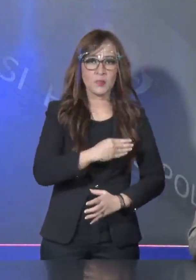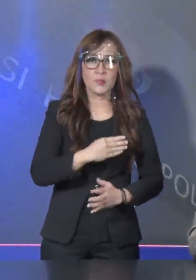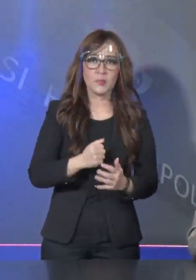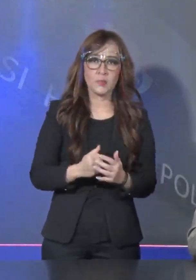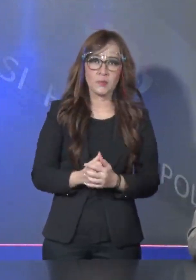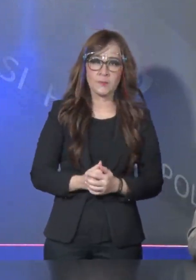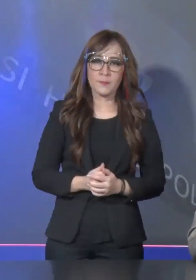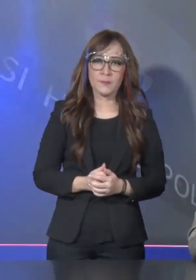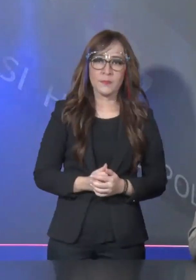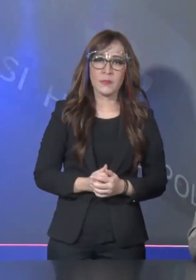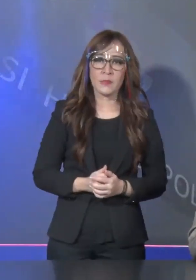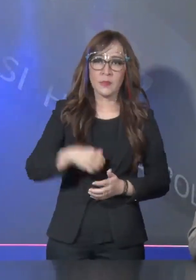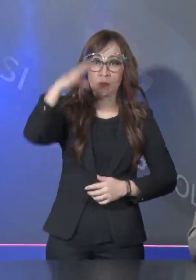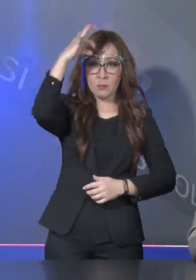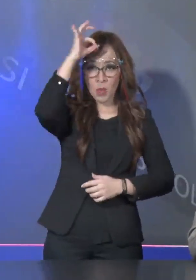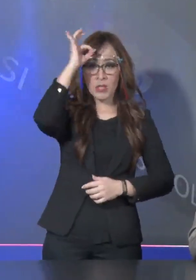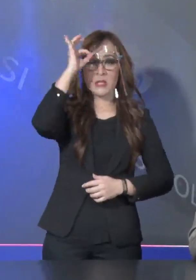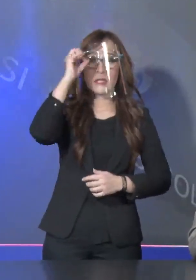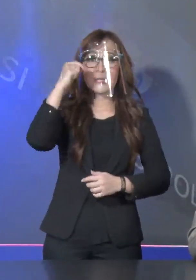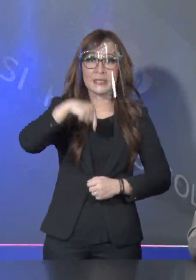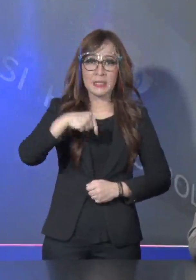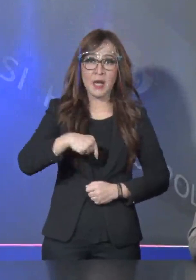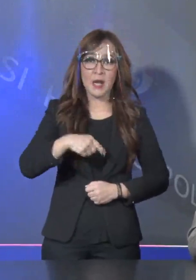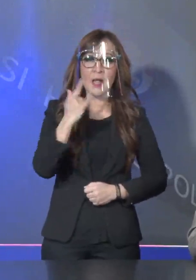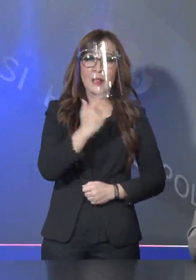Dan tentunya Polda Metro masih menyelidiki,